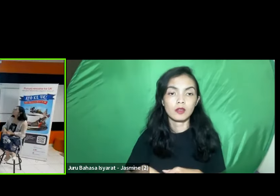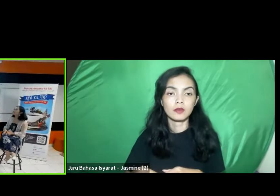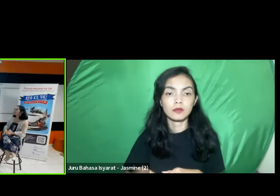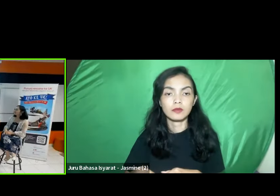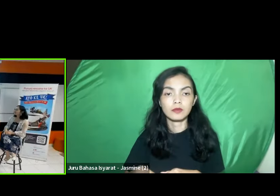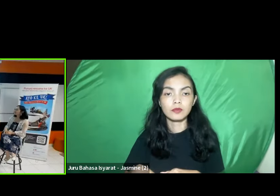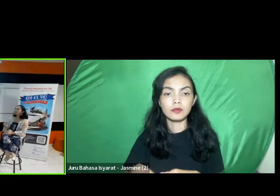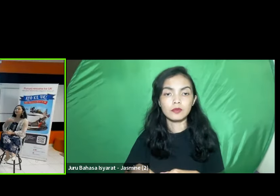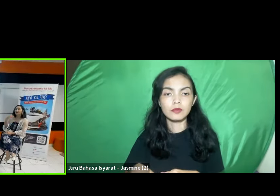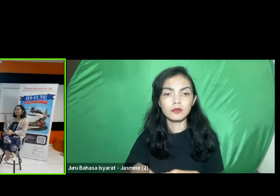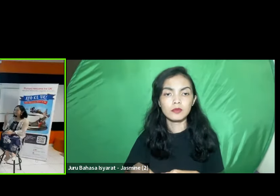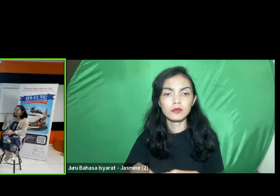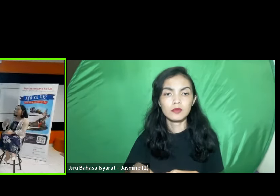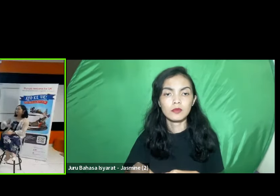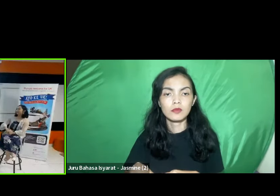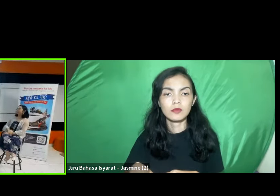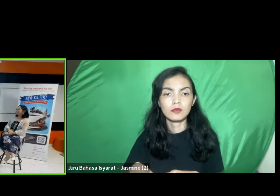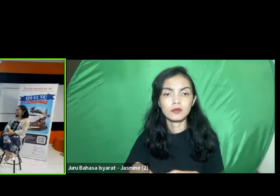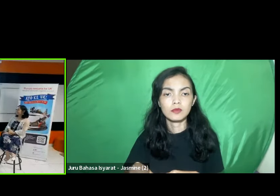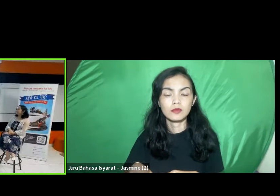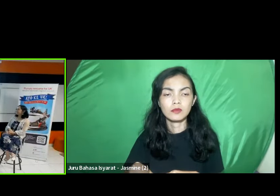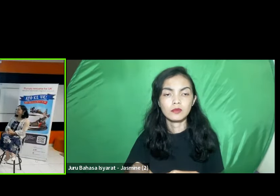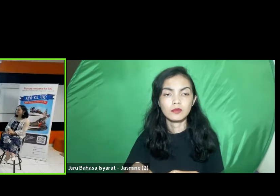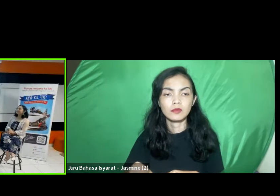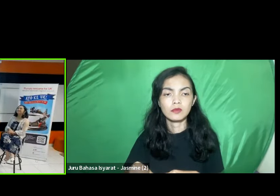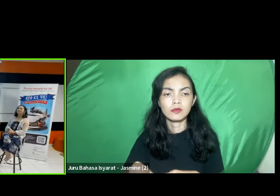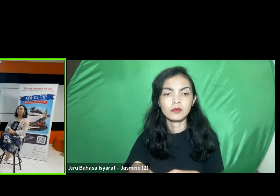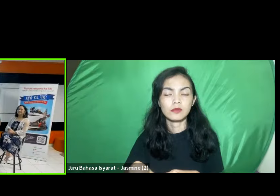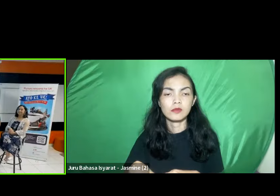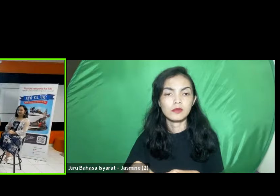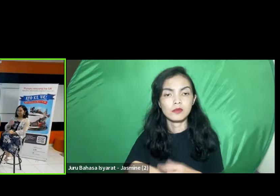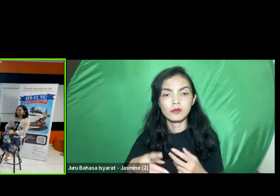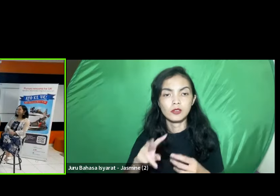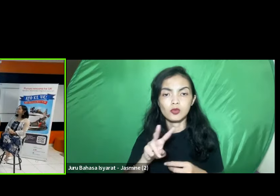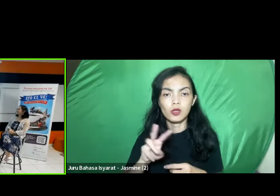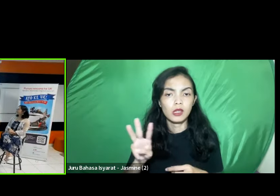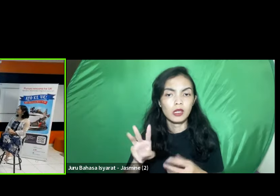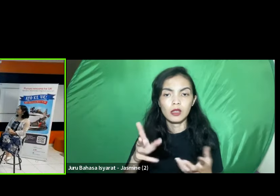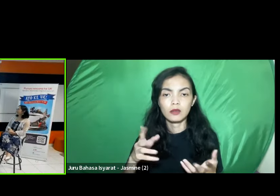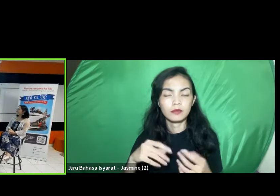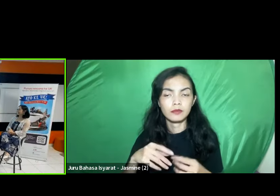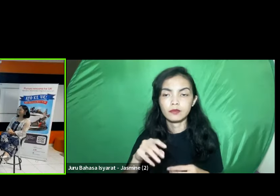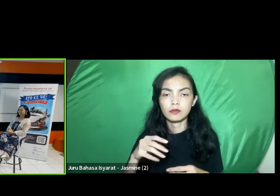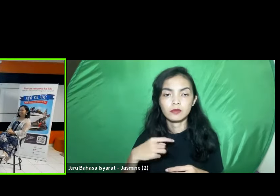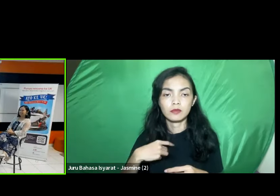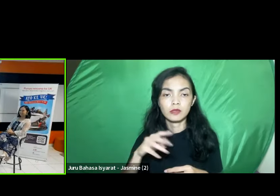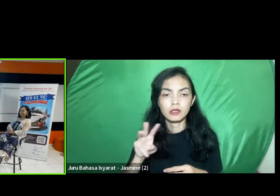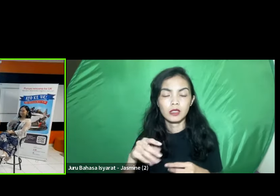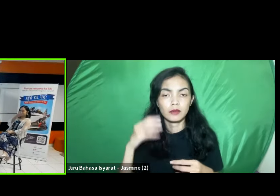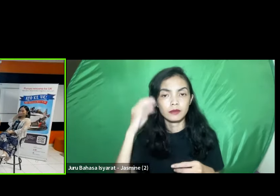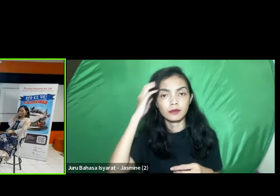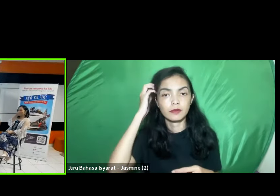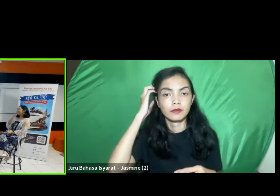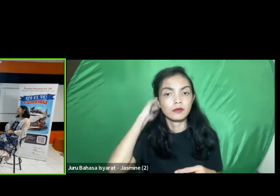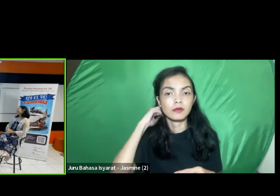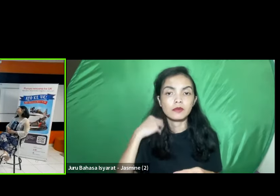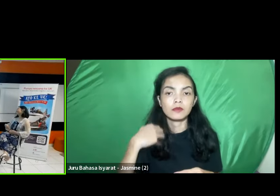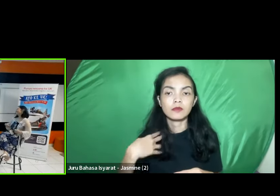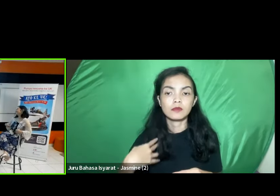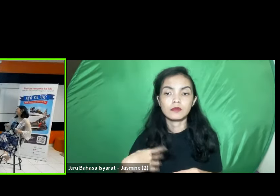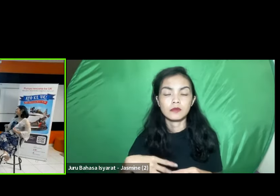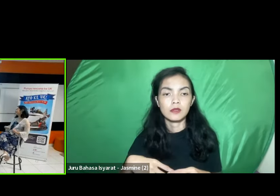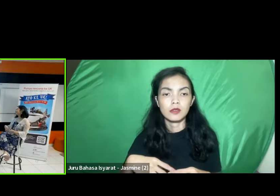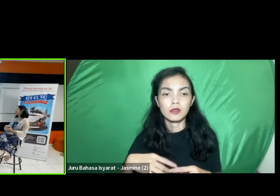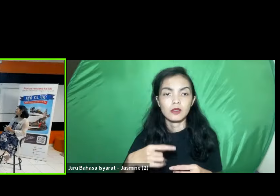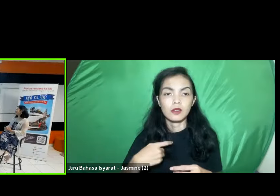du t Oke kalau aku tiga aku tig Oh tiga jadi walaupun awal ya Masuknya